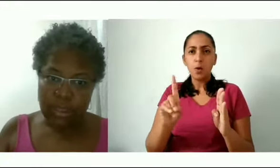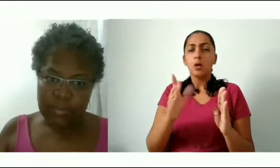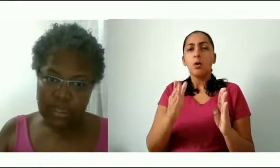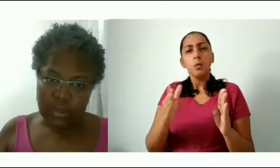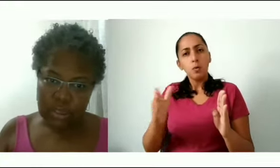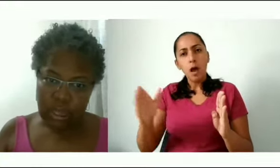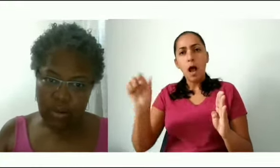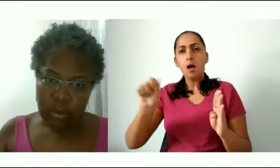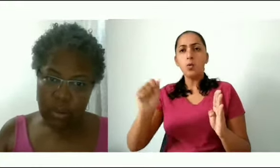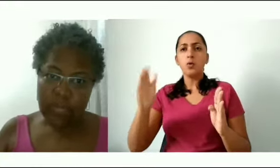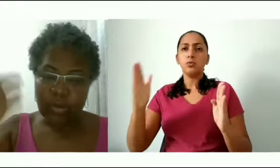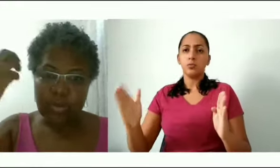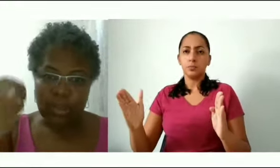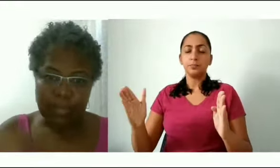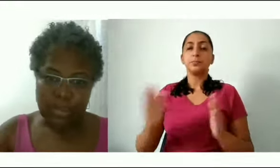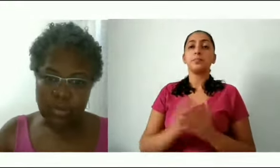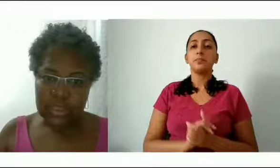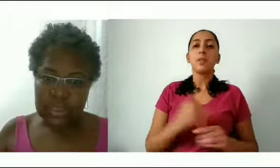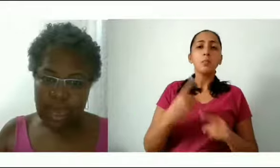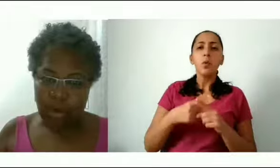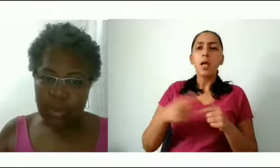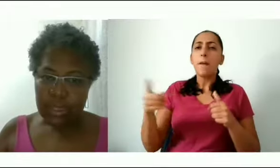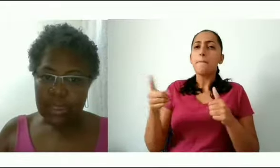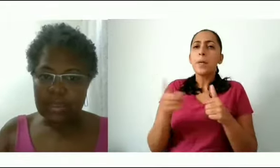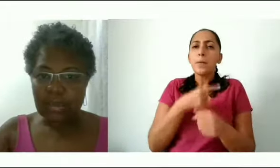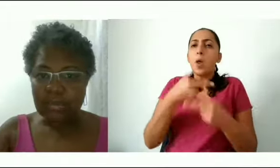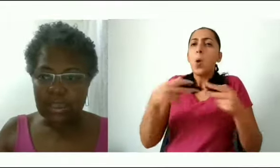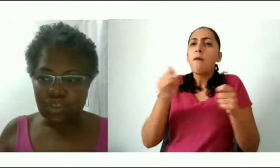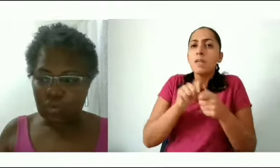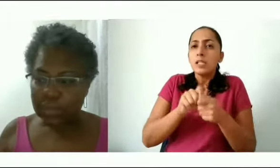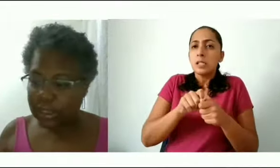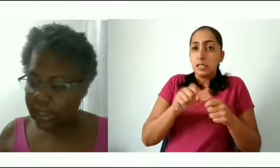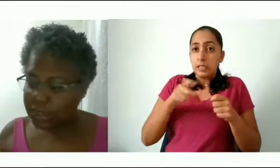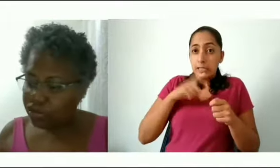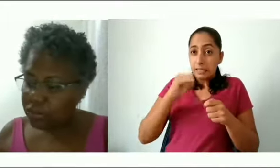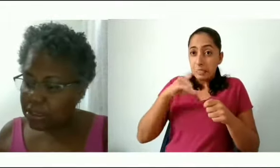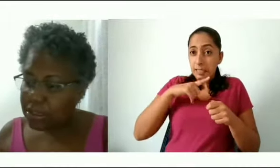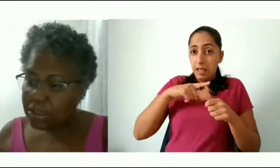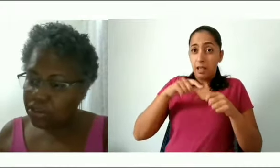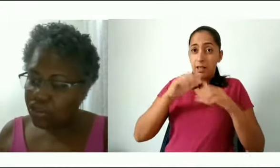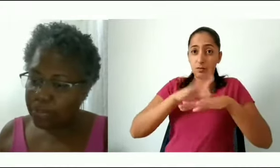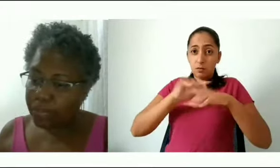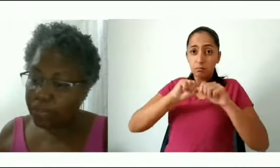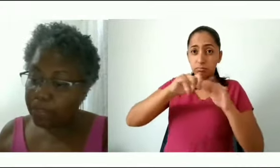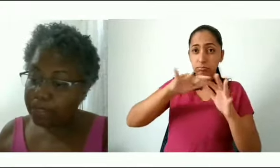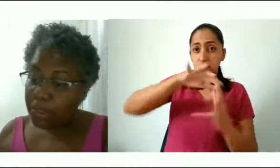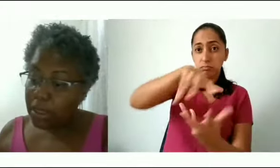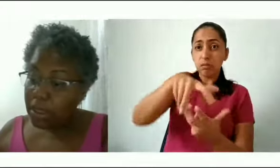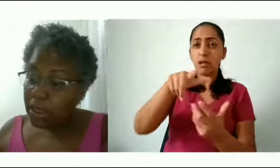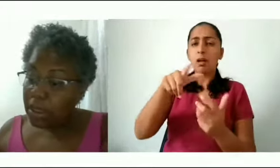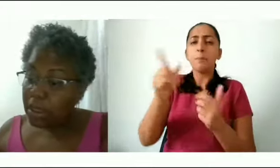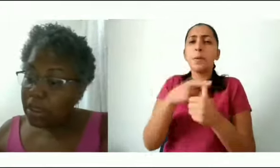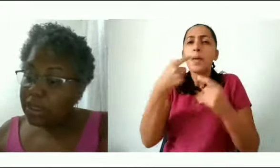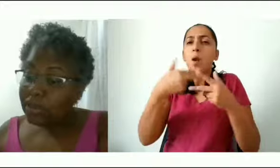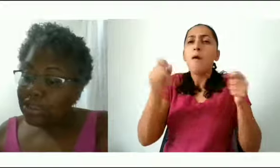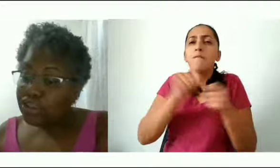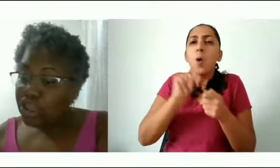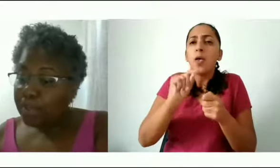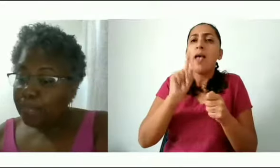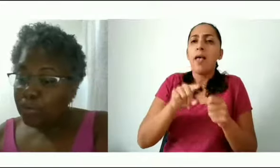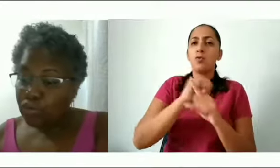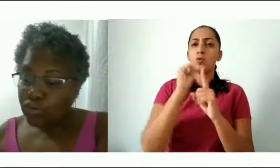ideal é isolamento social. Porque o isolamento social, ele não deixa com que essas coisas se distribuam. E